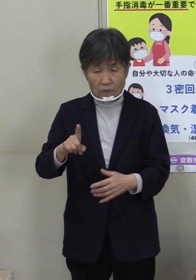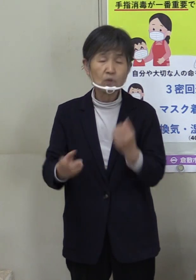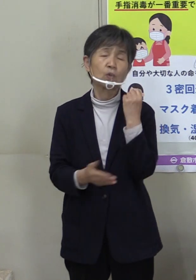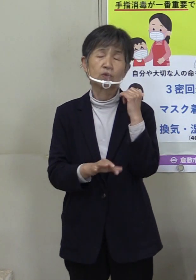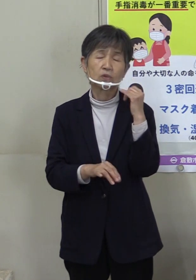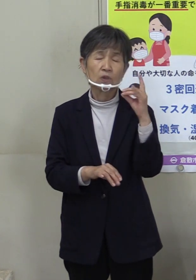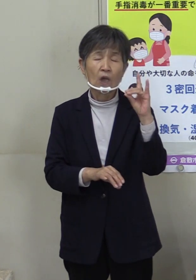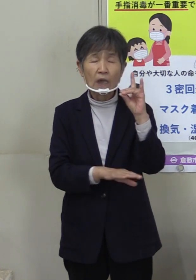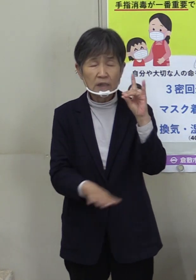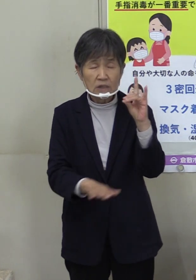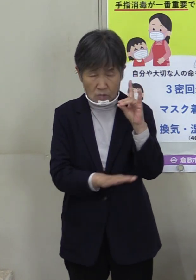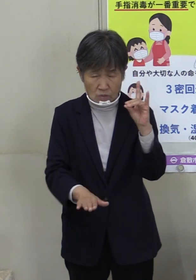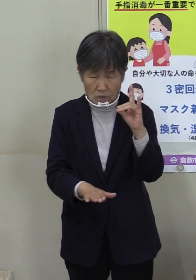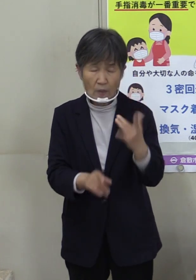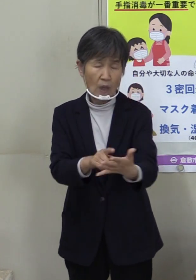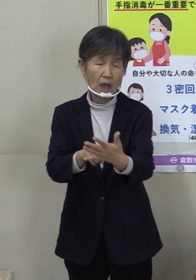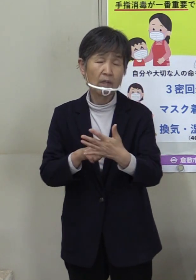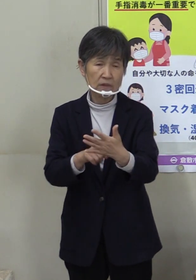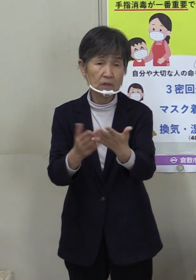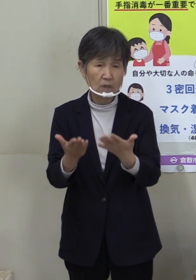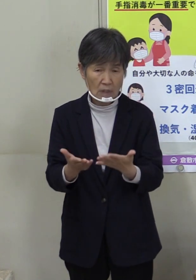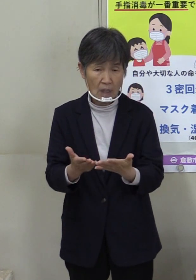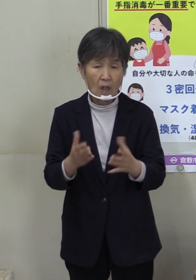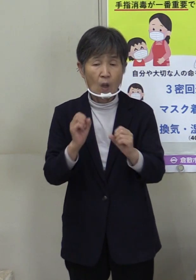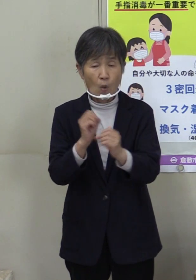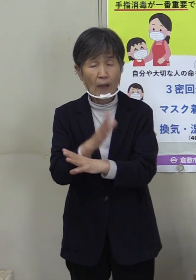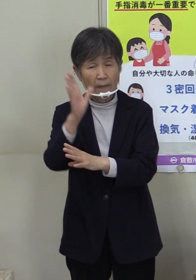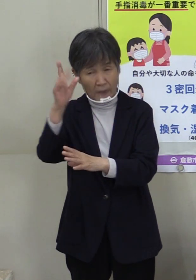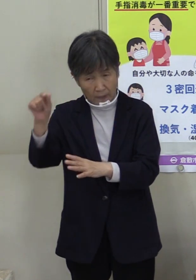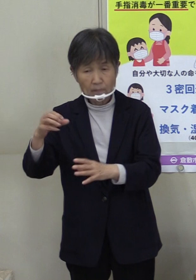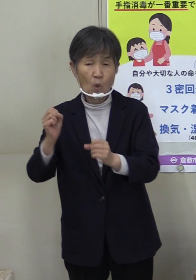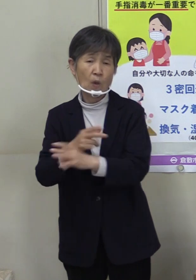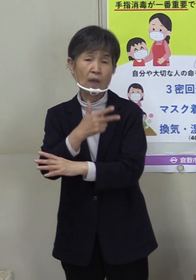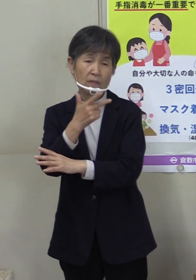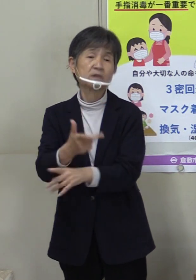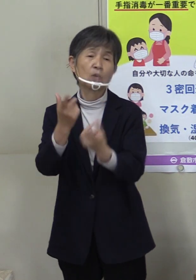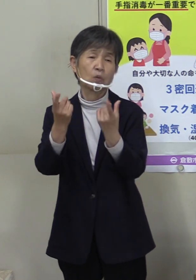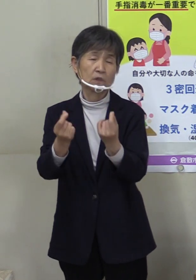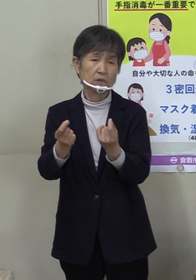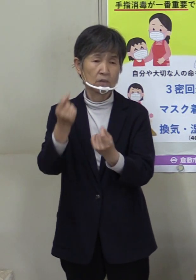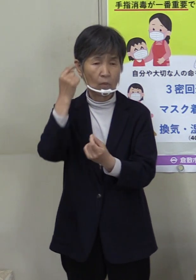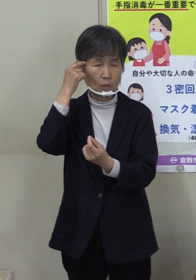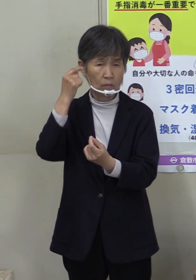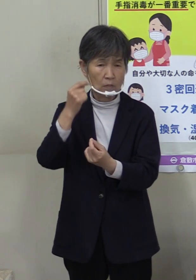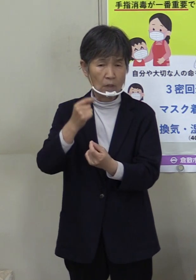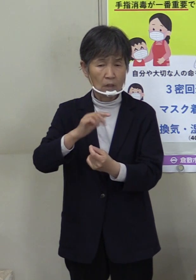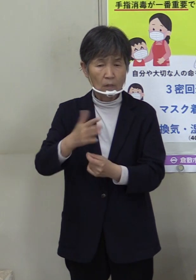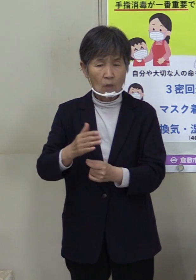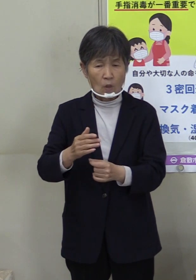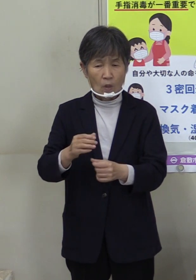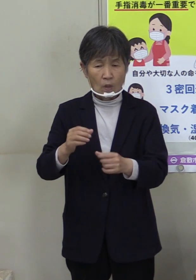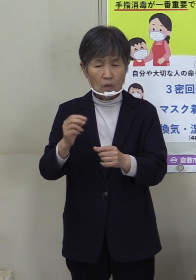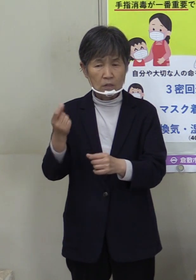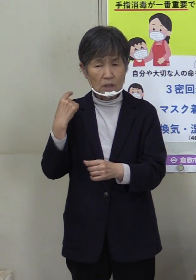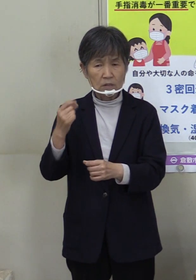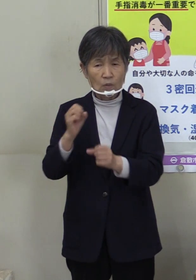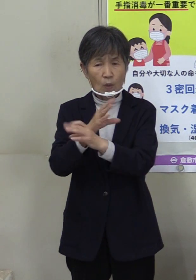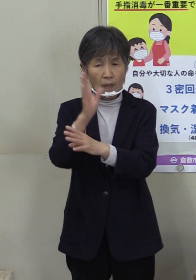ました。それは岡山県でも岡山市でも一緒だったと思います。ただし先日、まあ、岡山県の茨城知